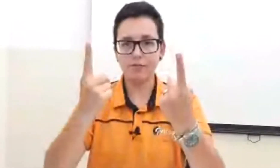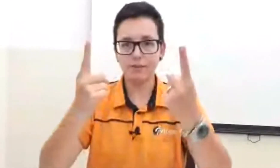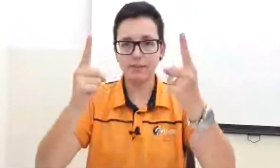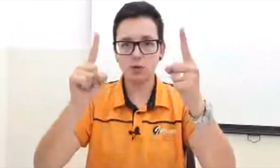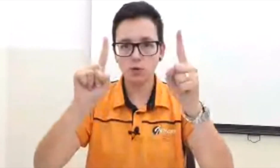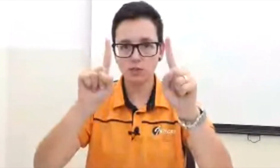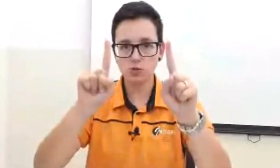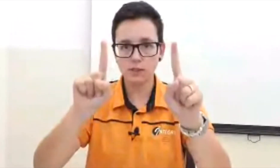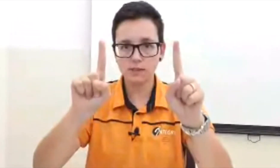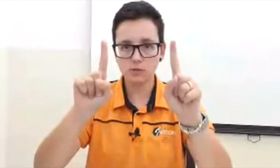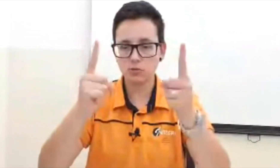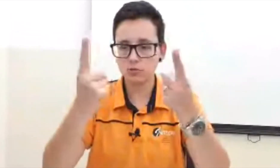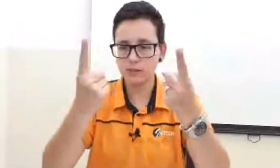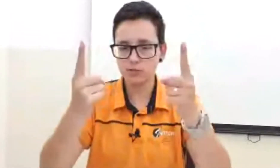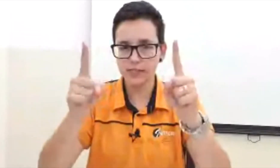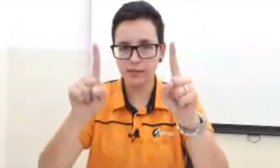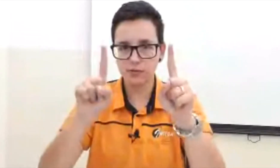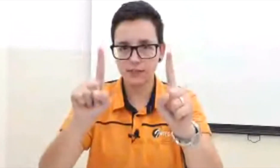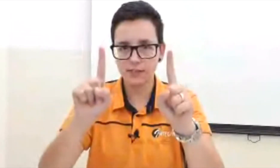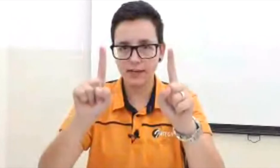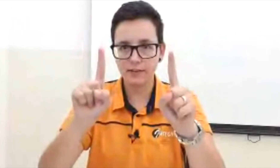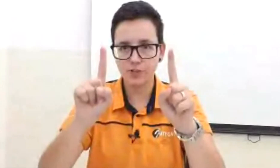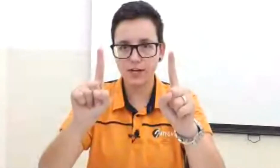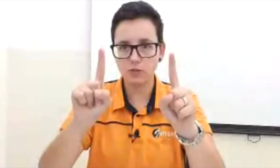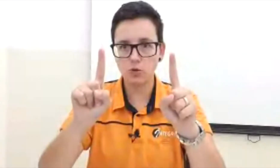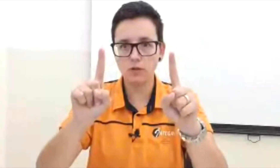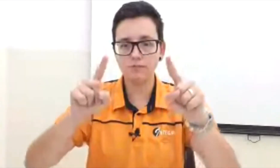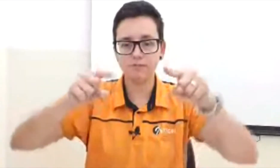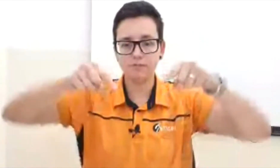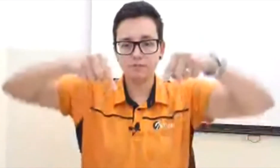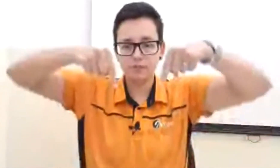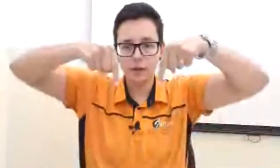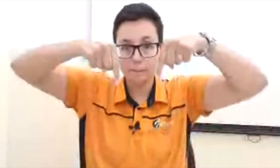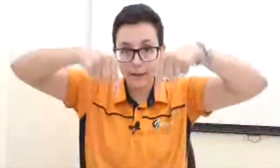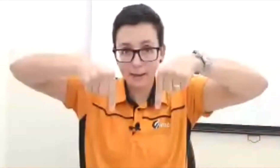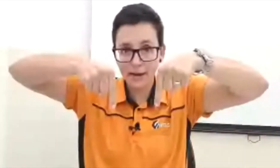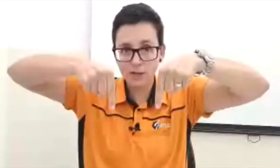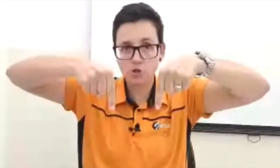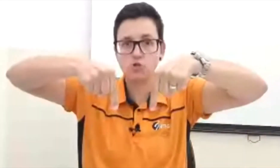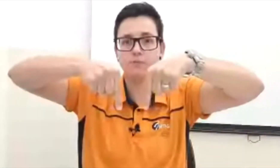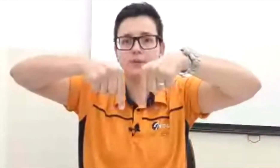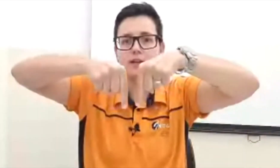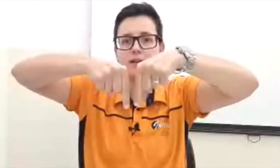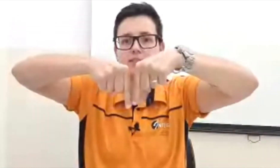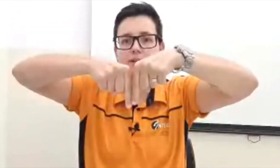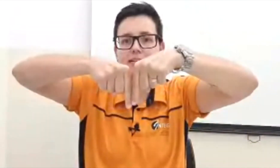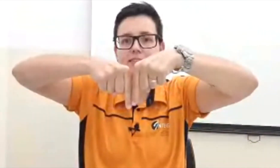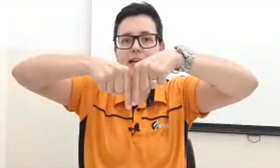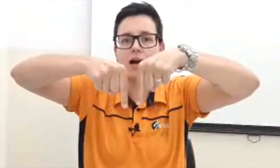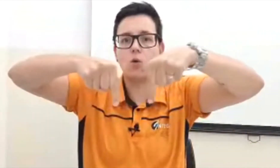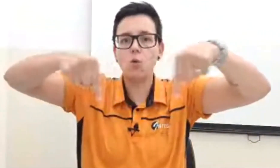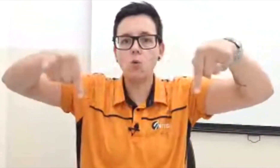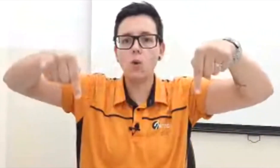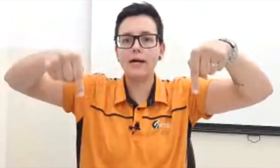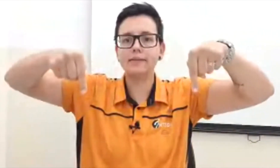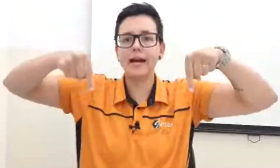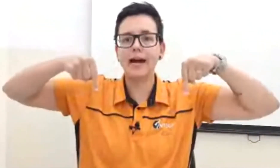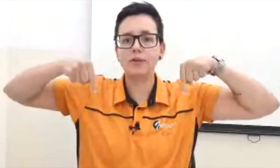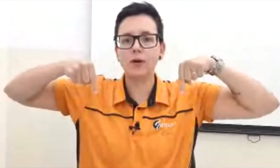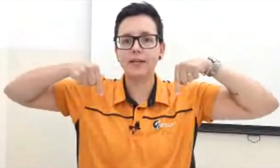fazer com os seus dedos assim, em indicador, para baixo, Você vai desenhar um quadrado aí na